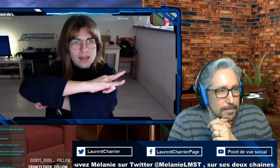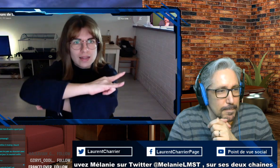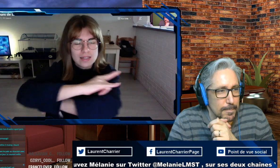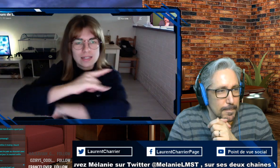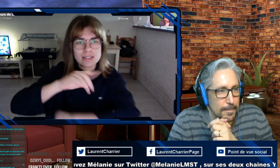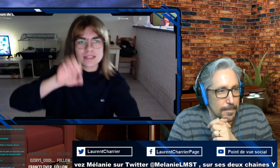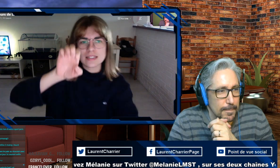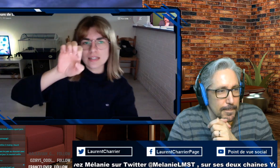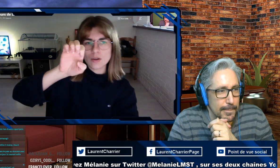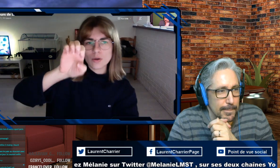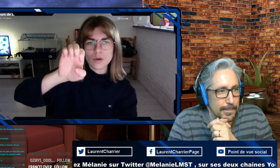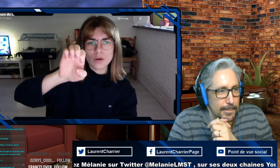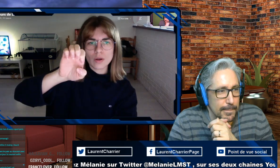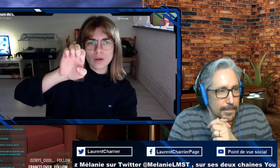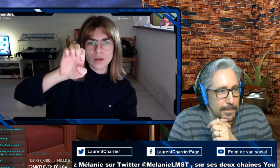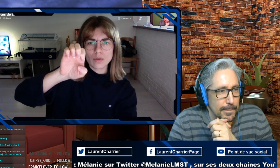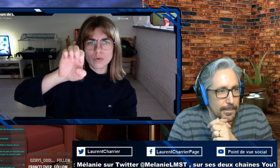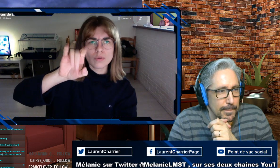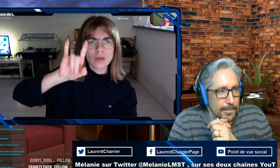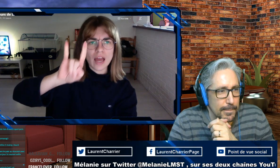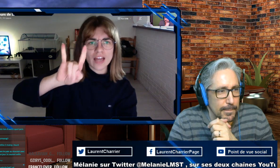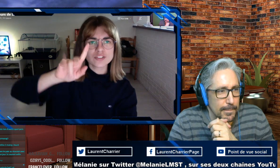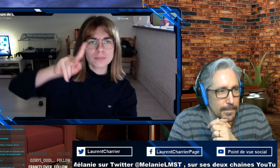ça, c'est